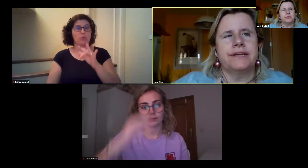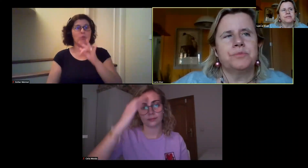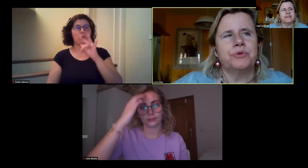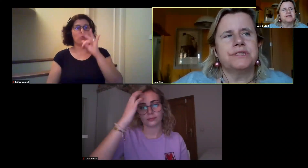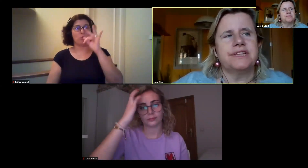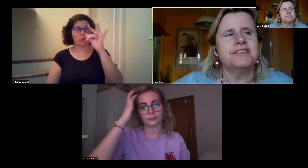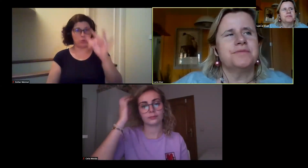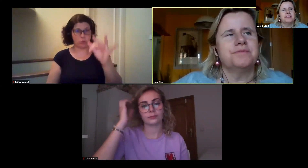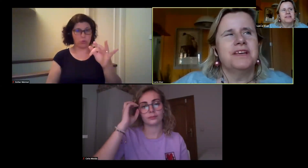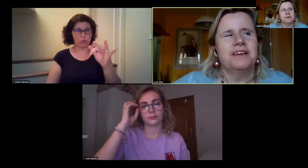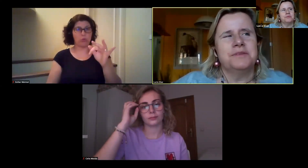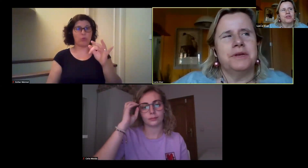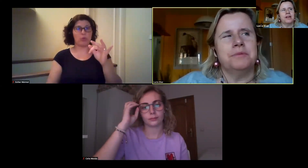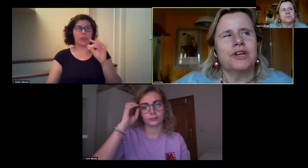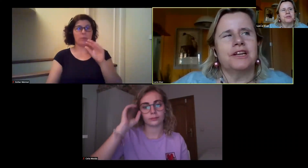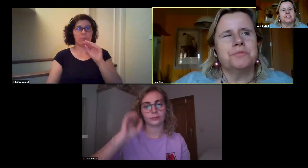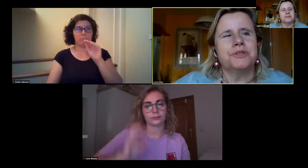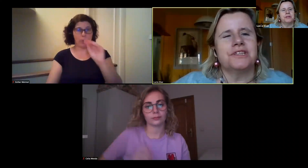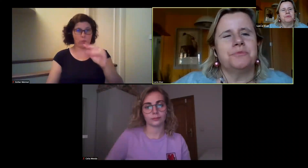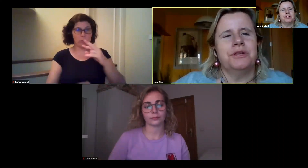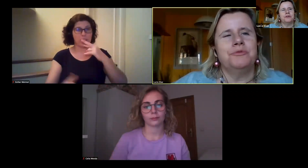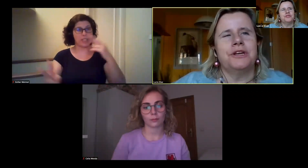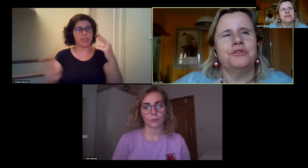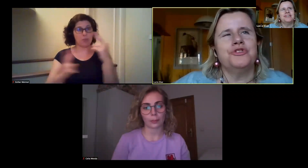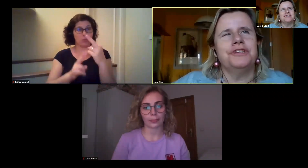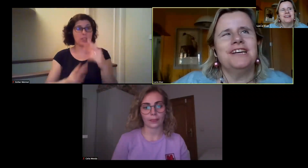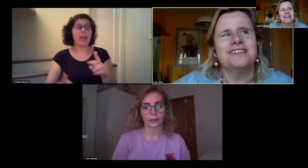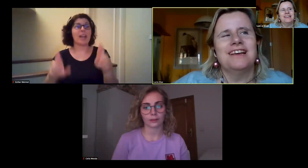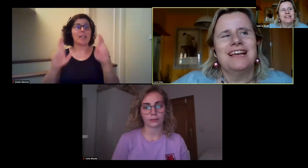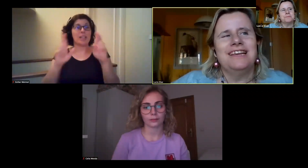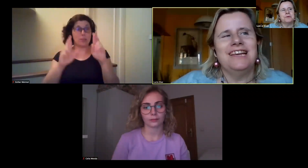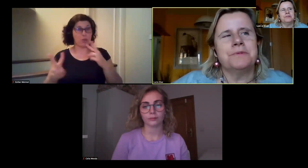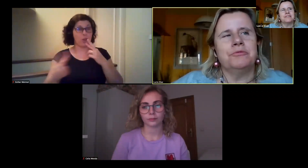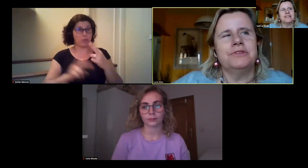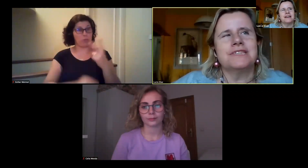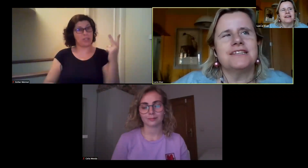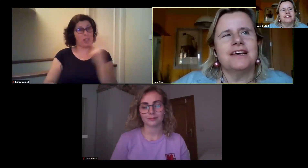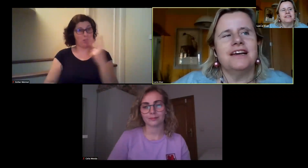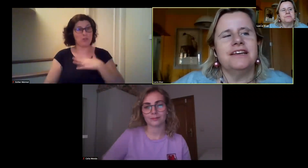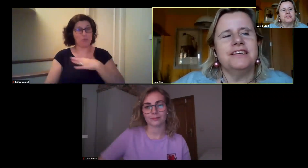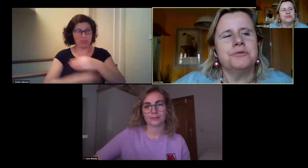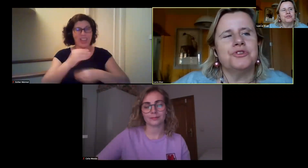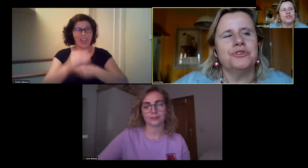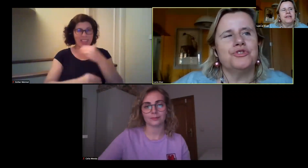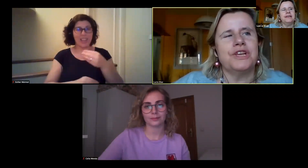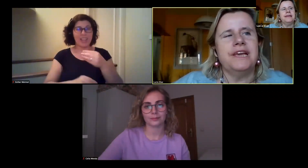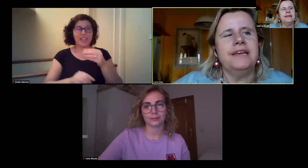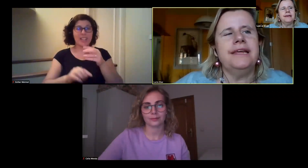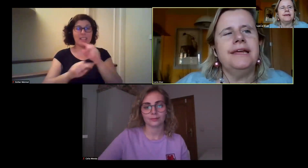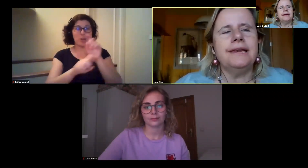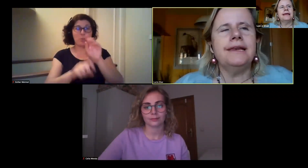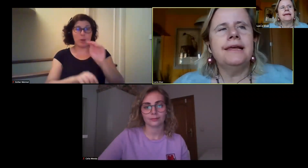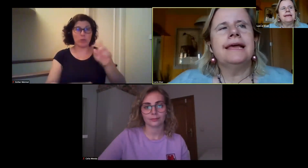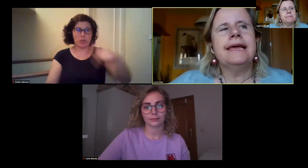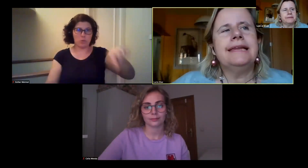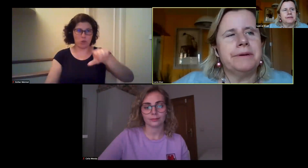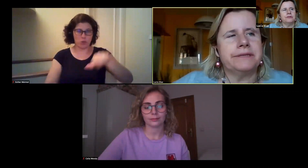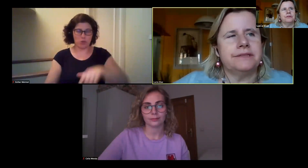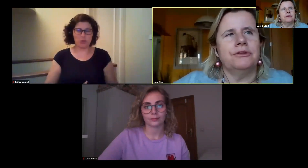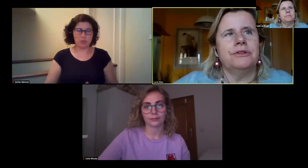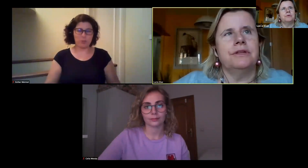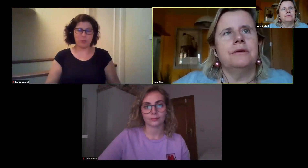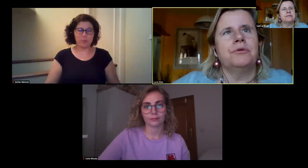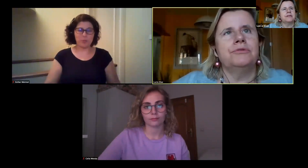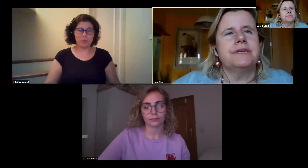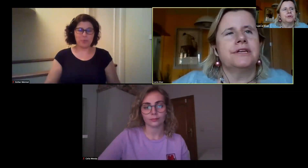preguntas y respuestas. Esperemos que las respuestas las podamos dar nosotras y las preguntas las hagáis vosotros. En el